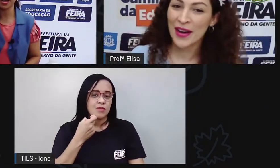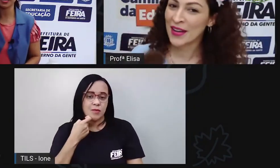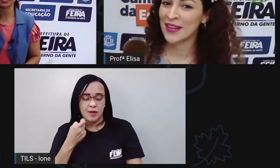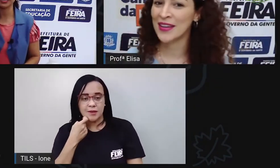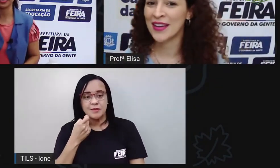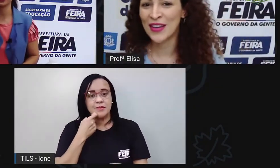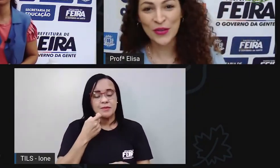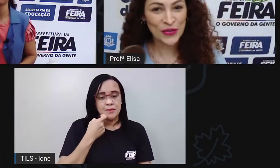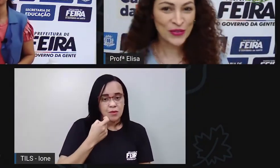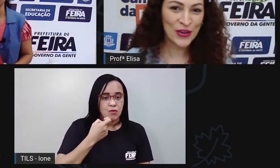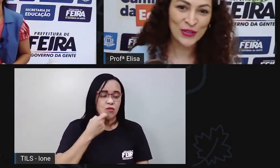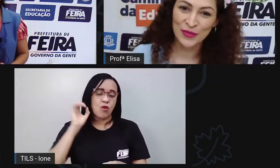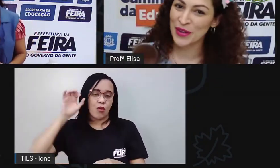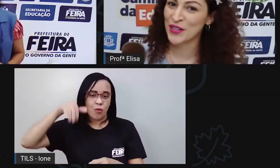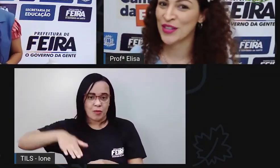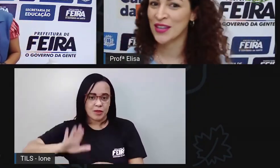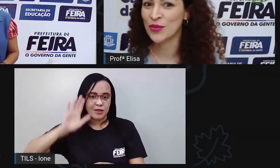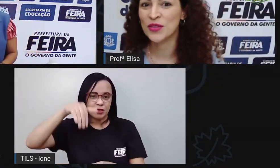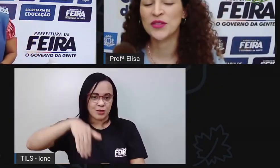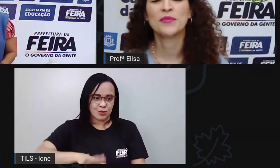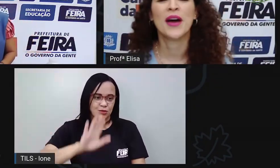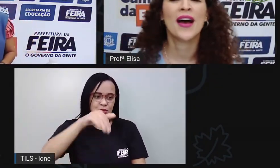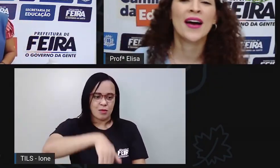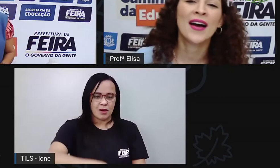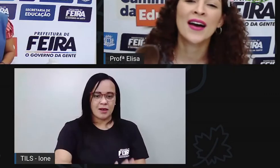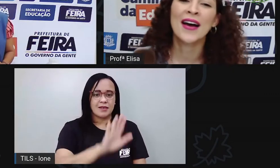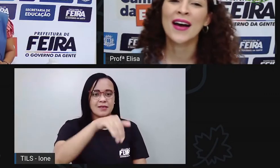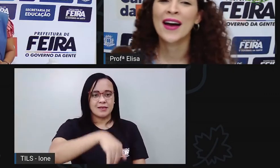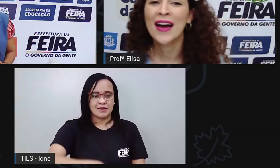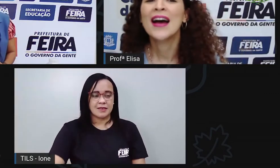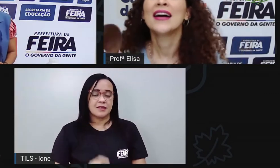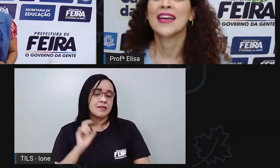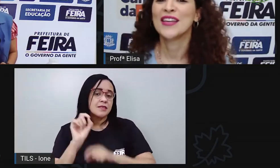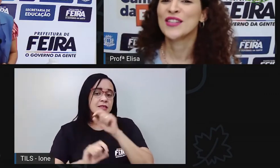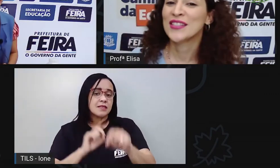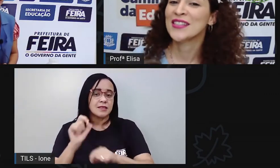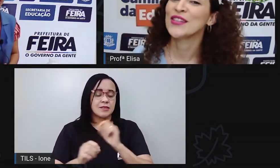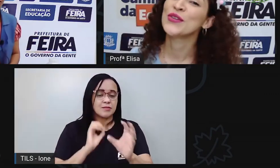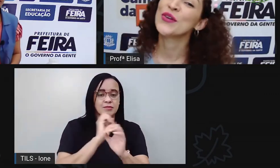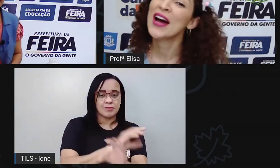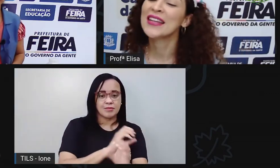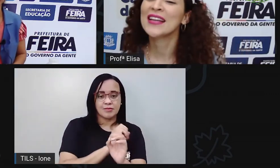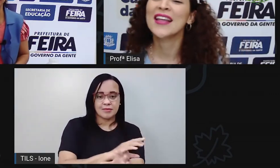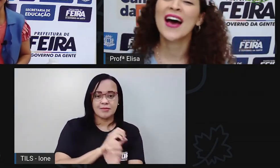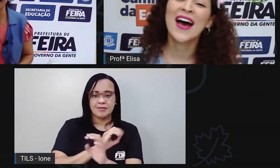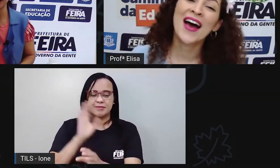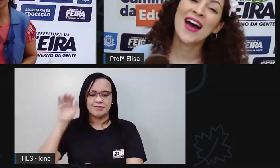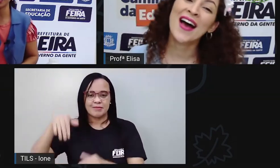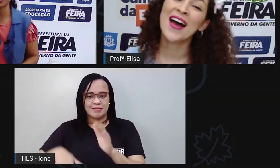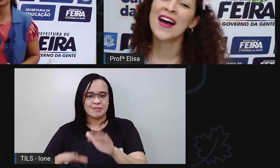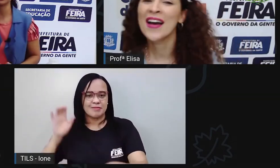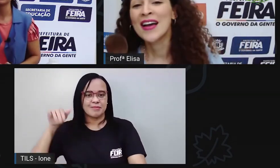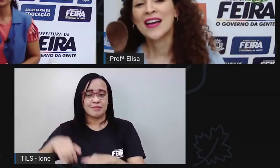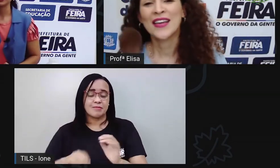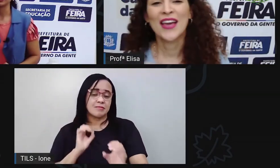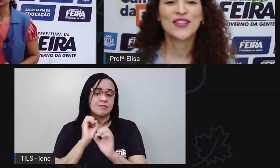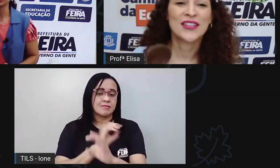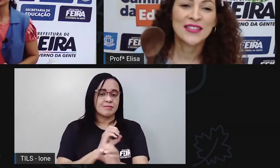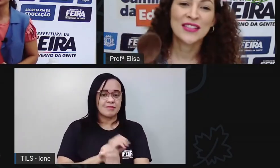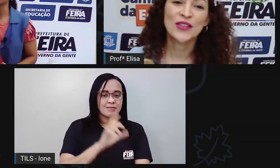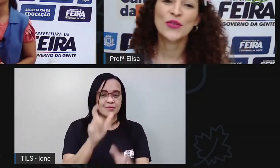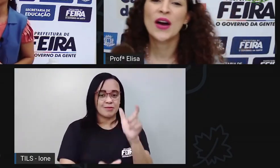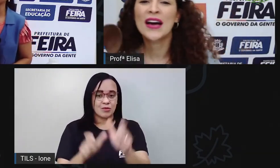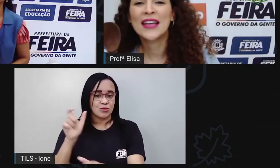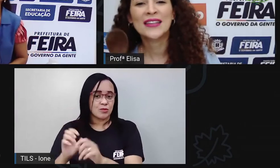Foi marinheiro, foram os peixinhos do mar. Vamos lá! Quem te ensinou a nadar? Quem